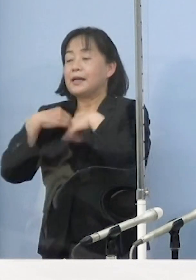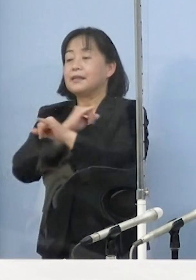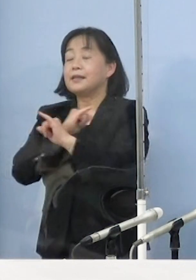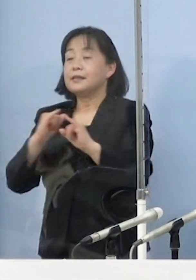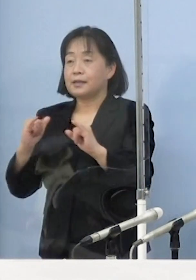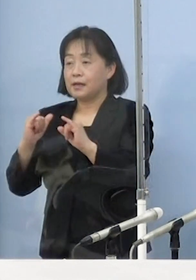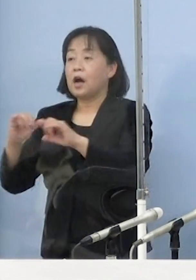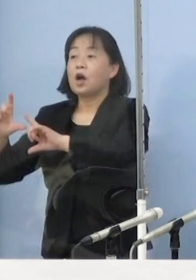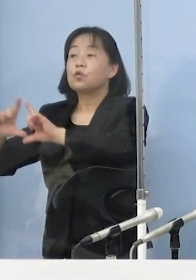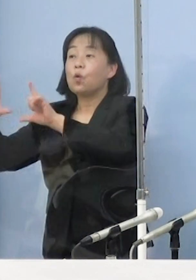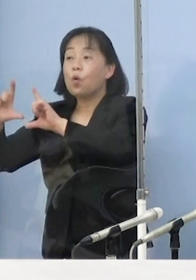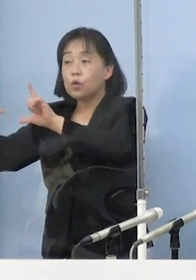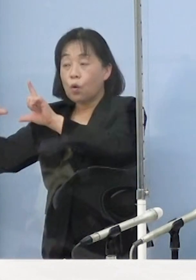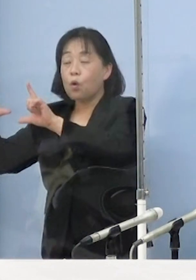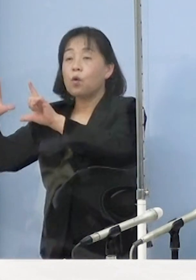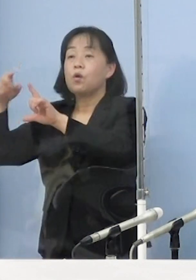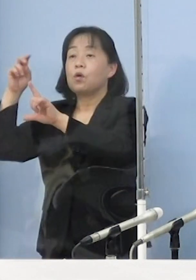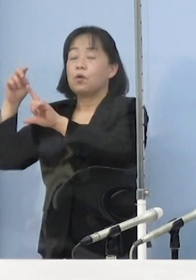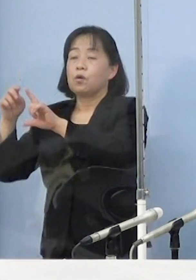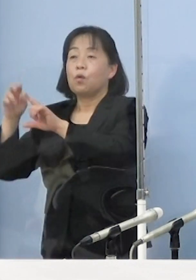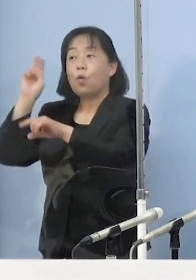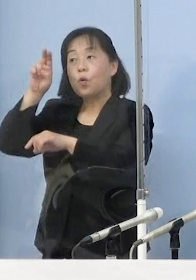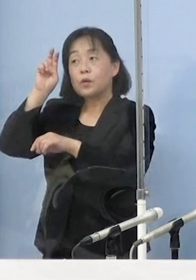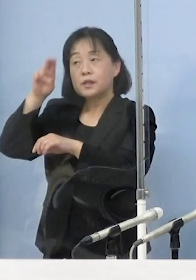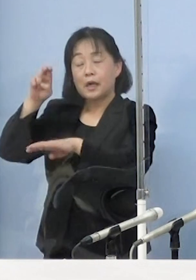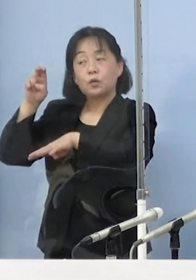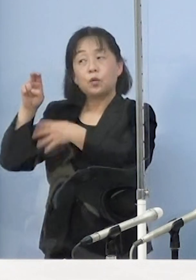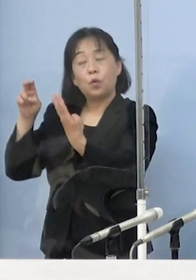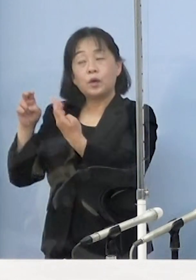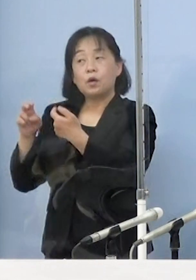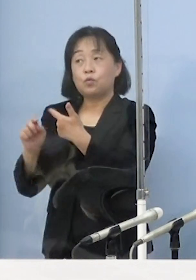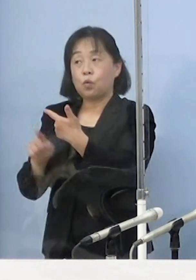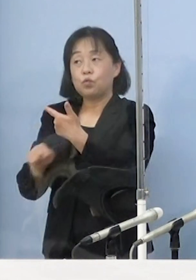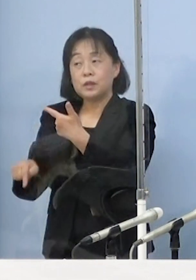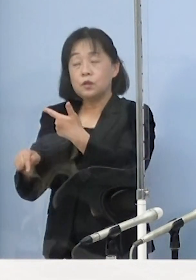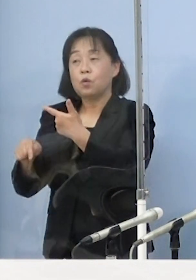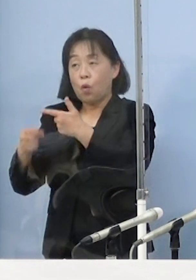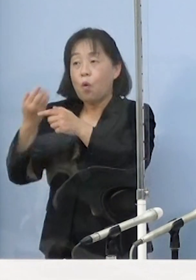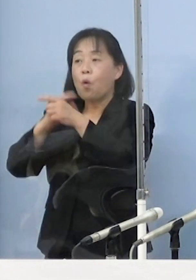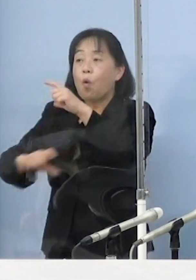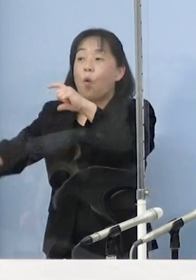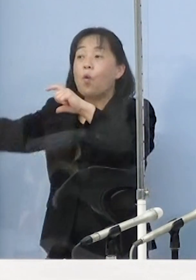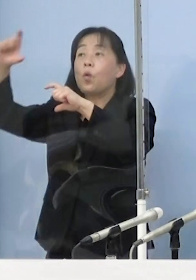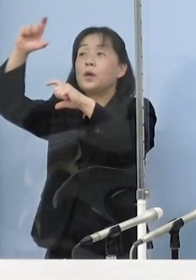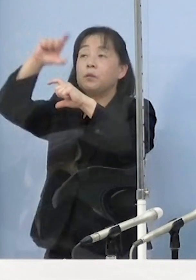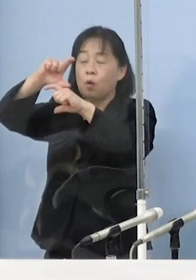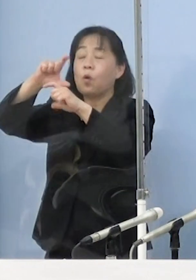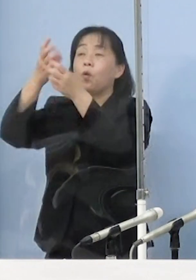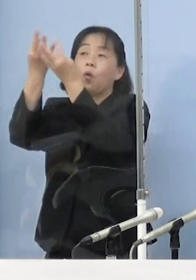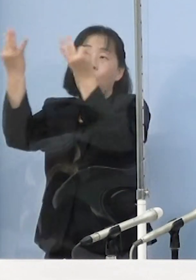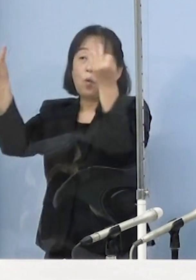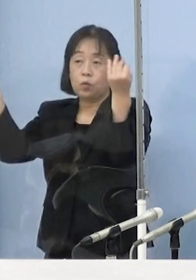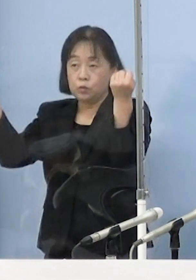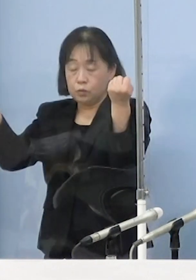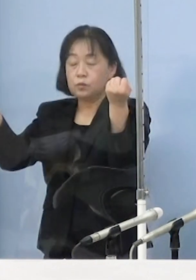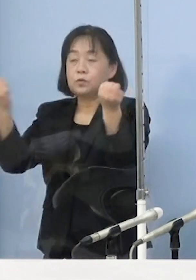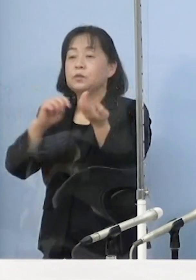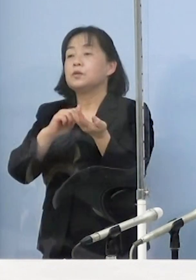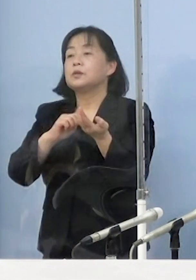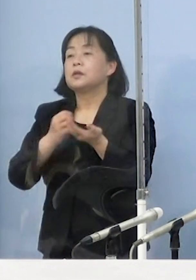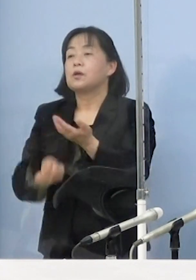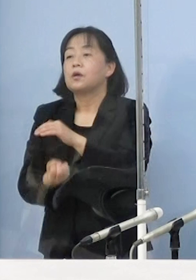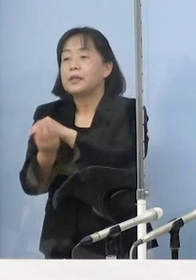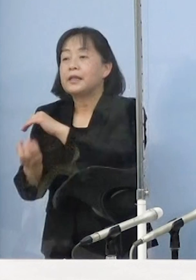の602、あるいは大阪の406を大きく上回る形となったところでありま